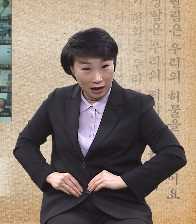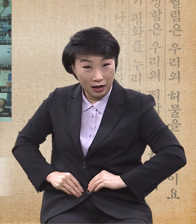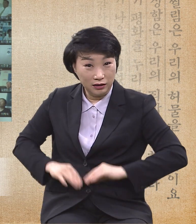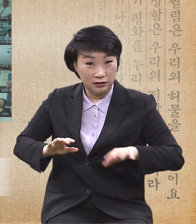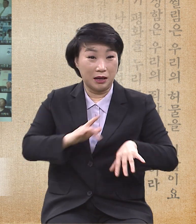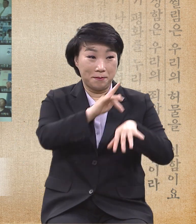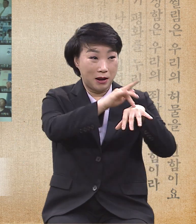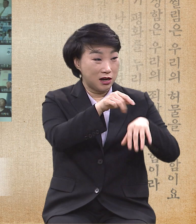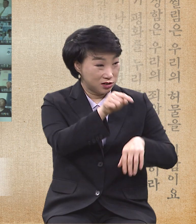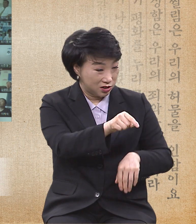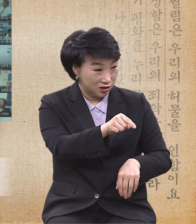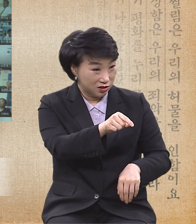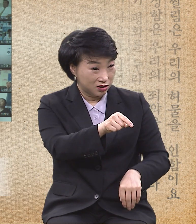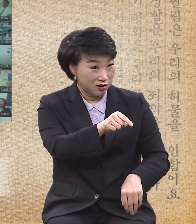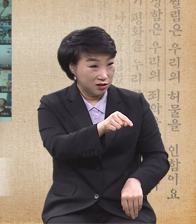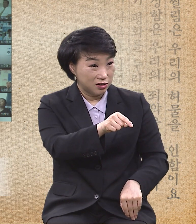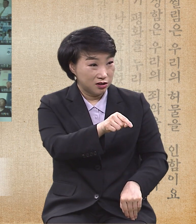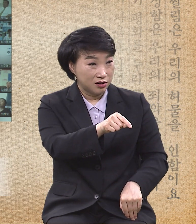마귀야,